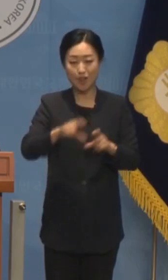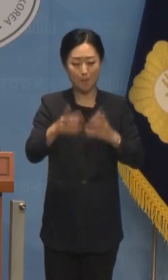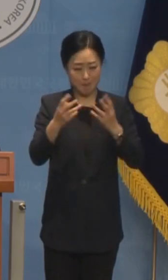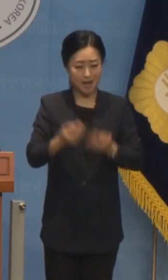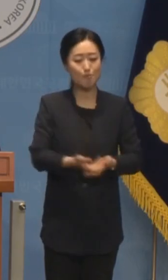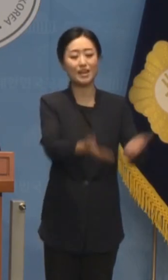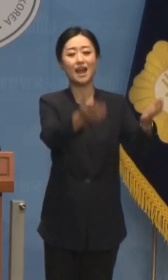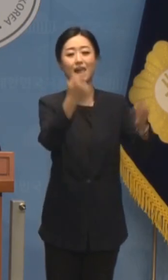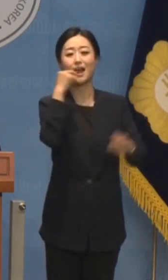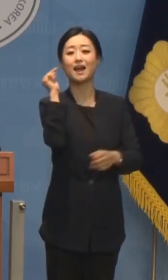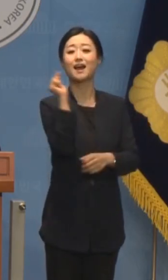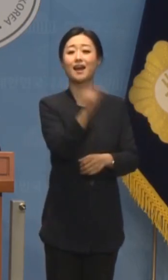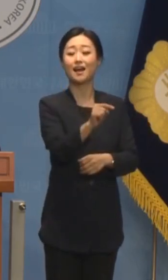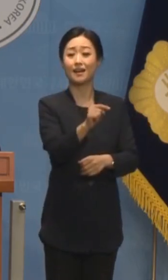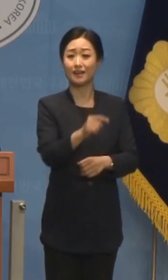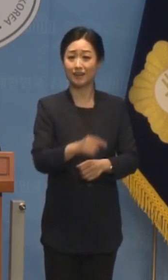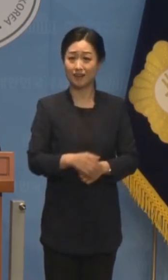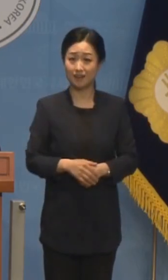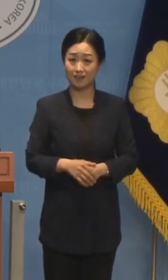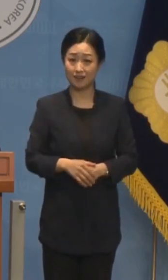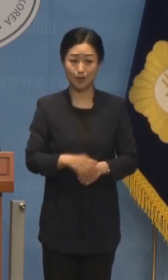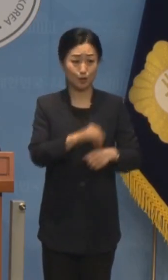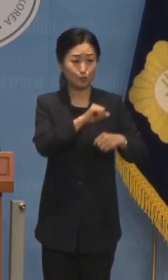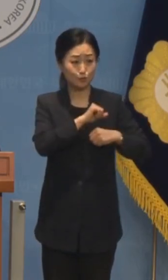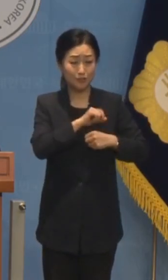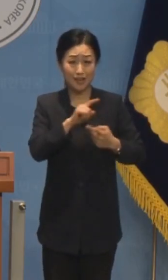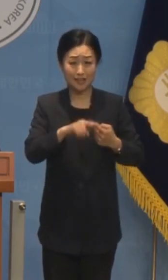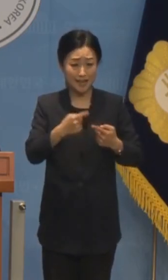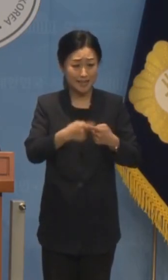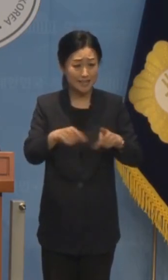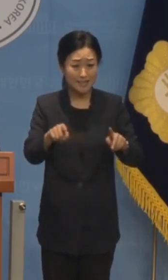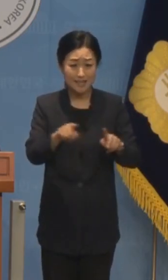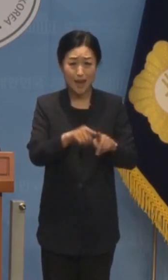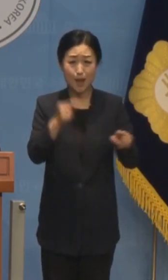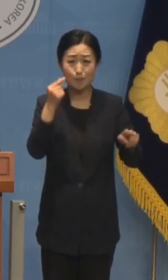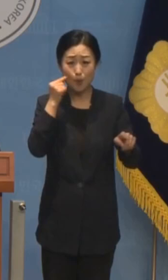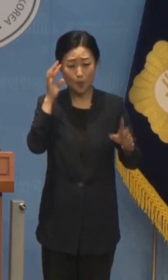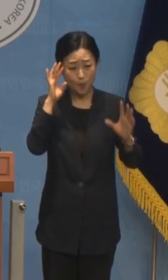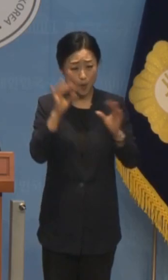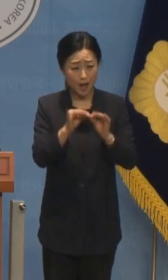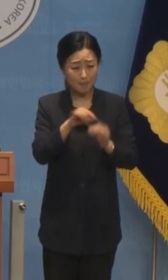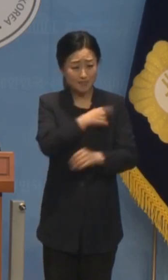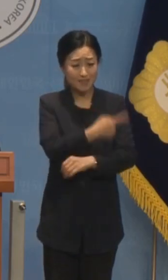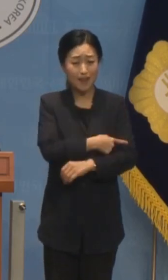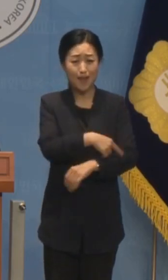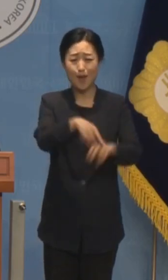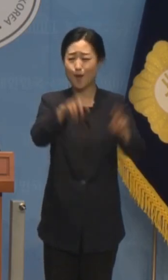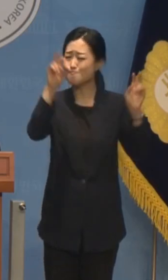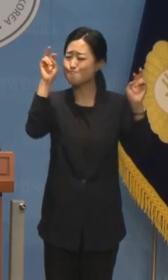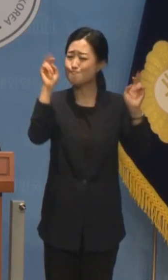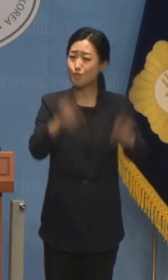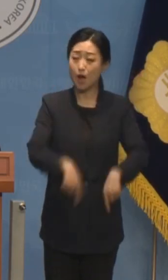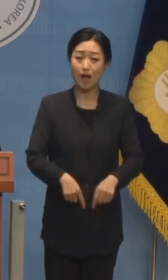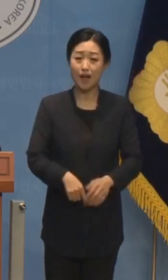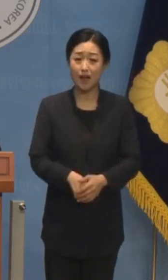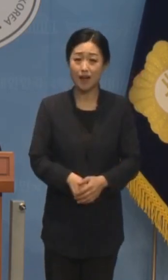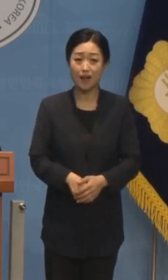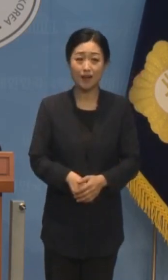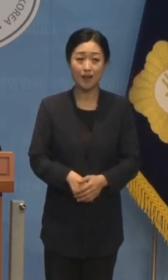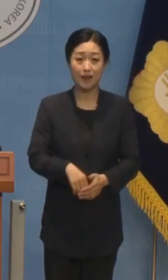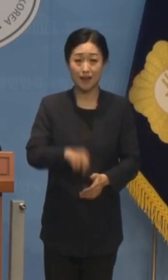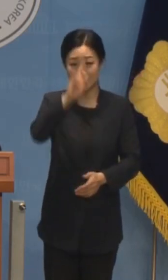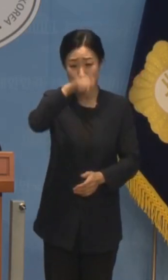많이 보내라고 할 정도로 군에 대한 이해도나 공감 능력은 완전히 떨어져서 오히려